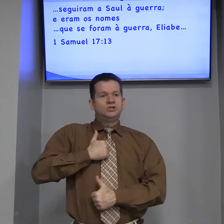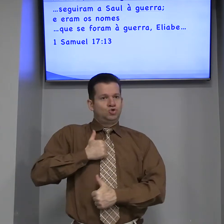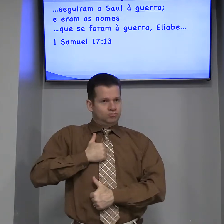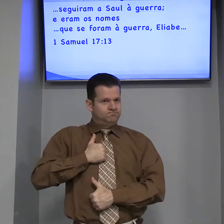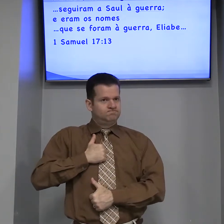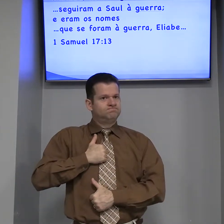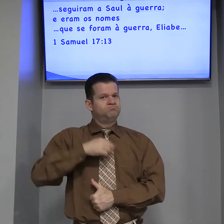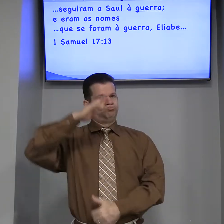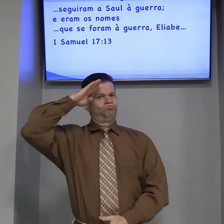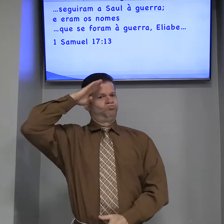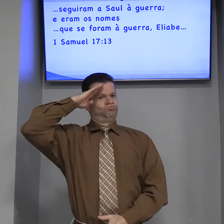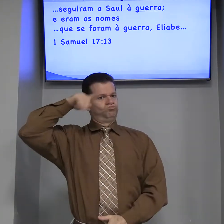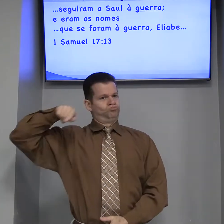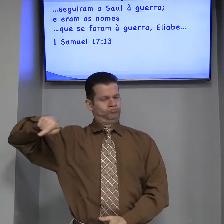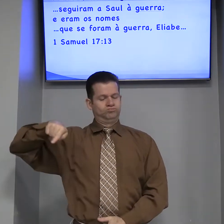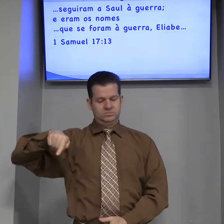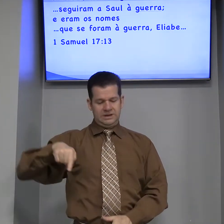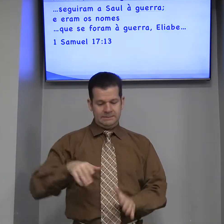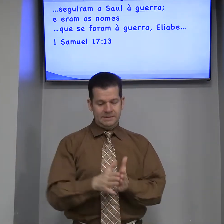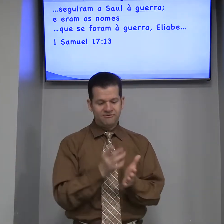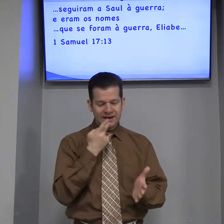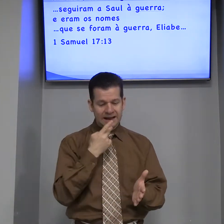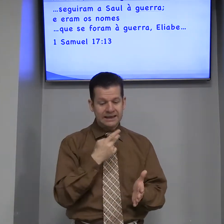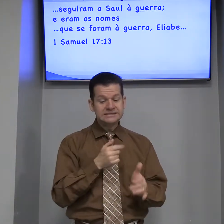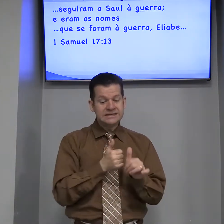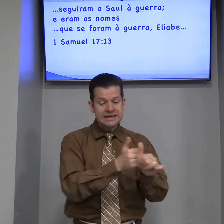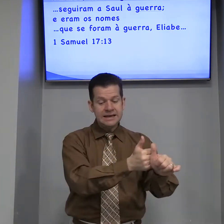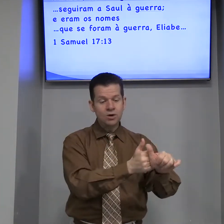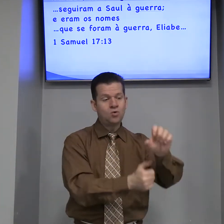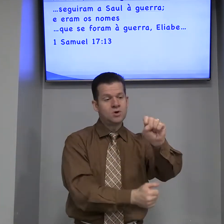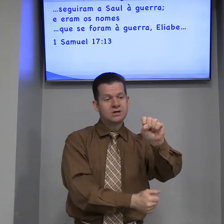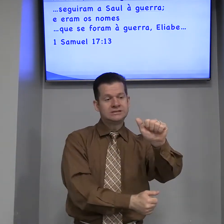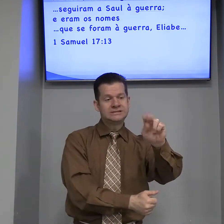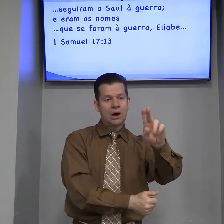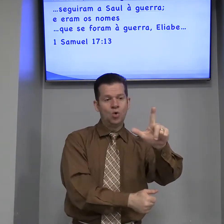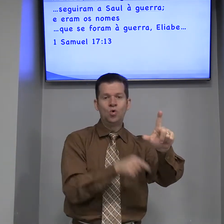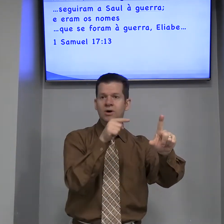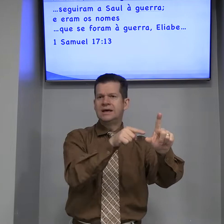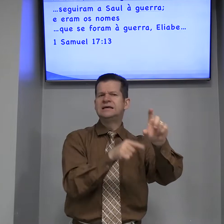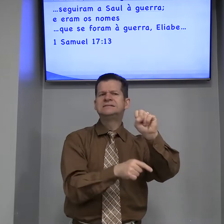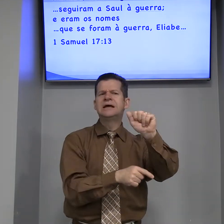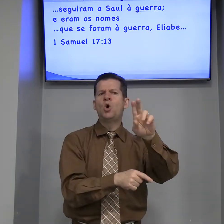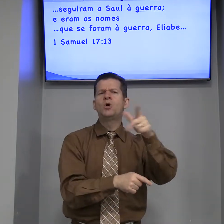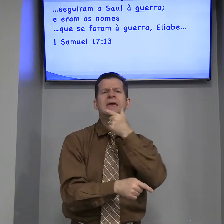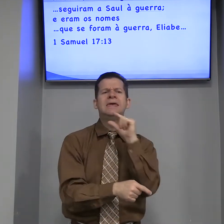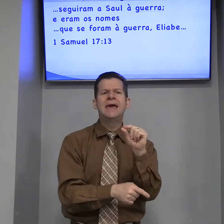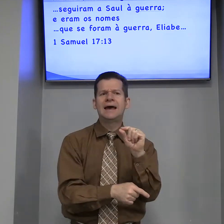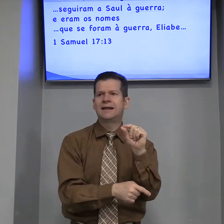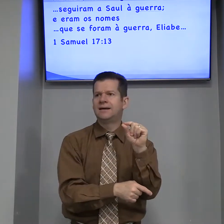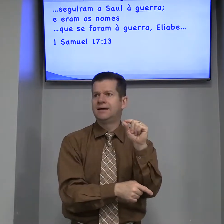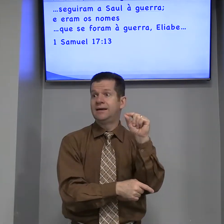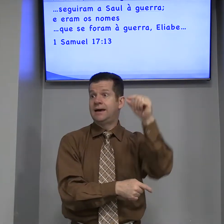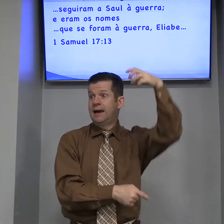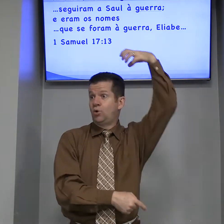exército. A Bíblia fala que seguiram Saul. Saul, quem que era? O